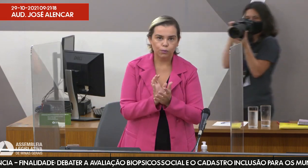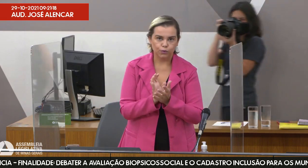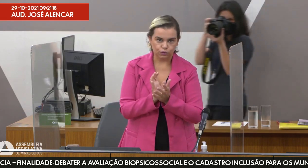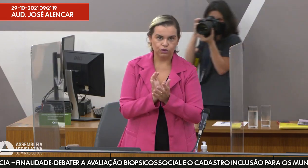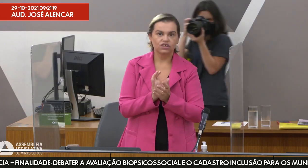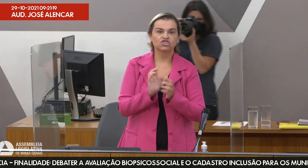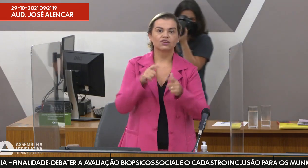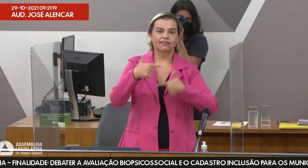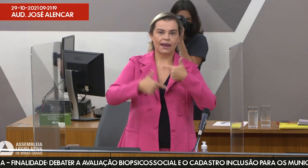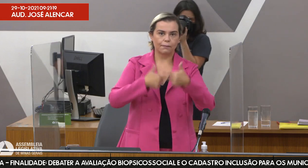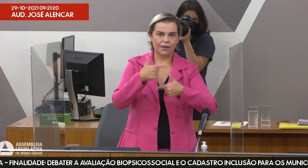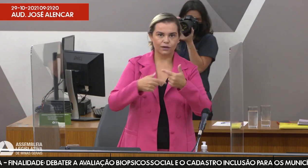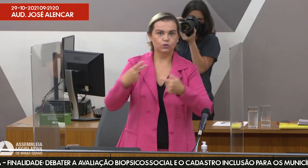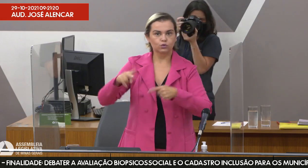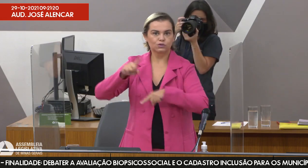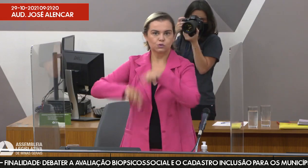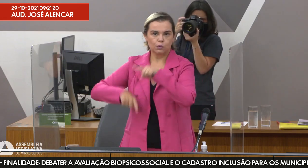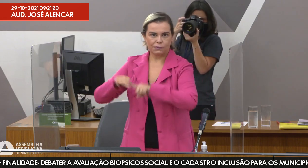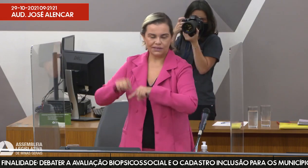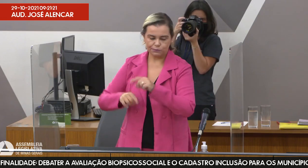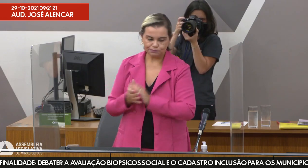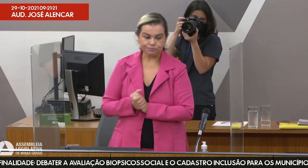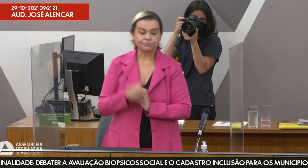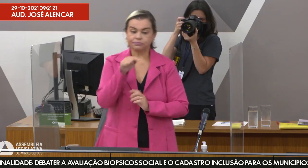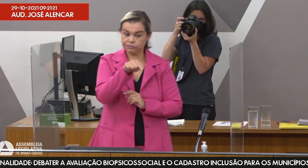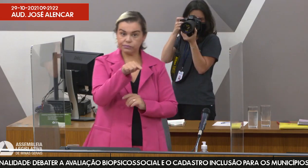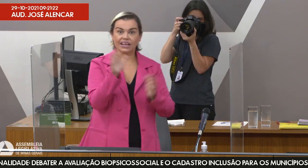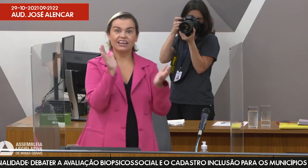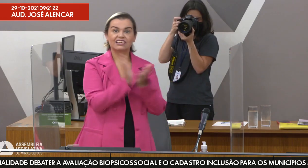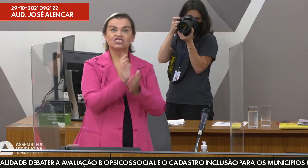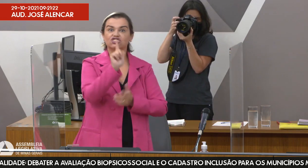da Economia, Ministério da Saúde.